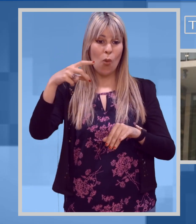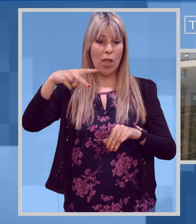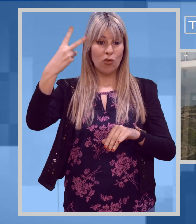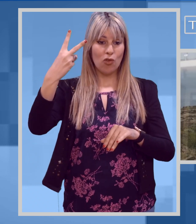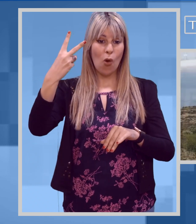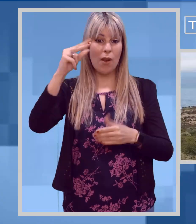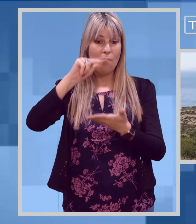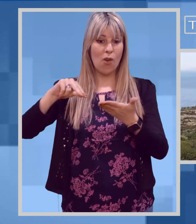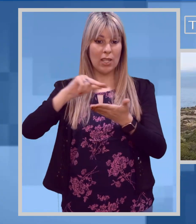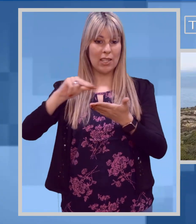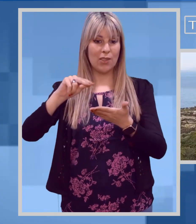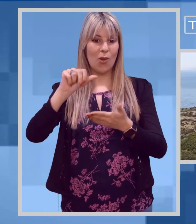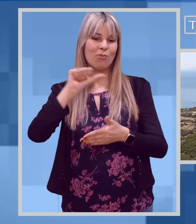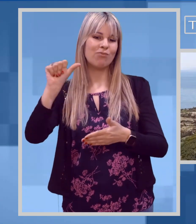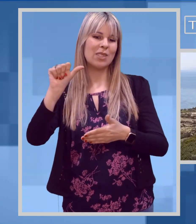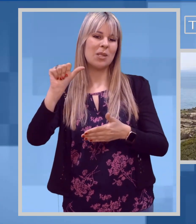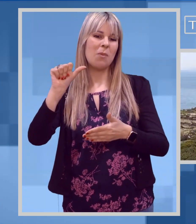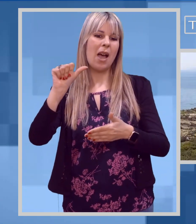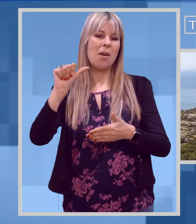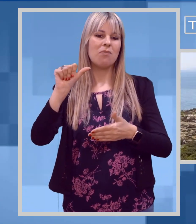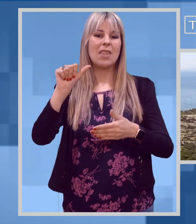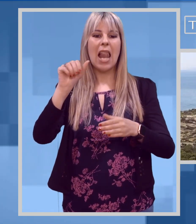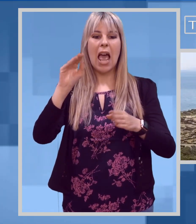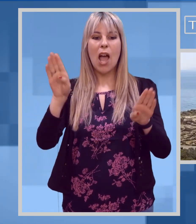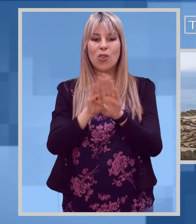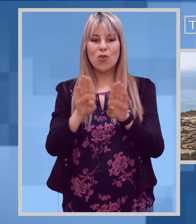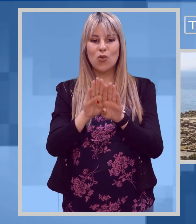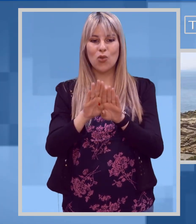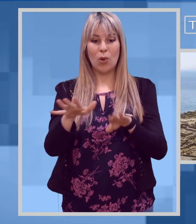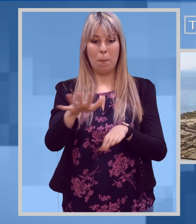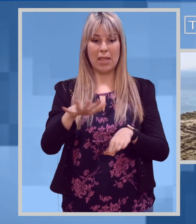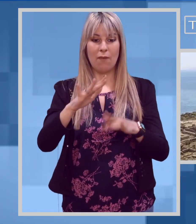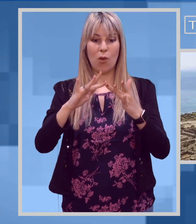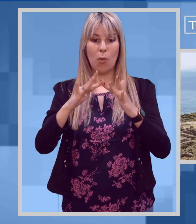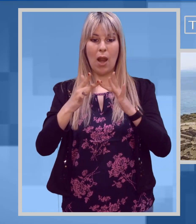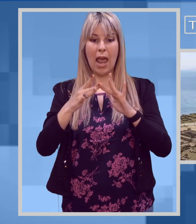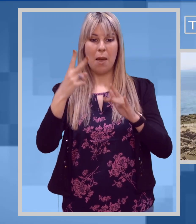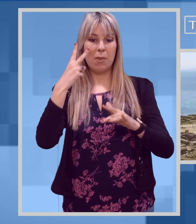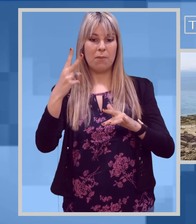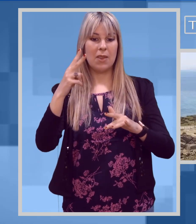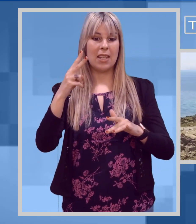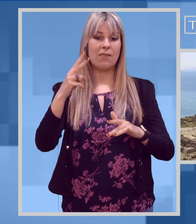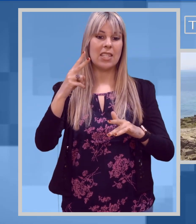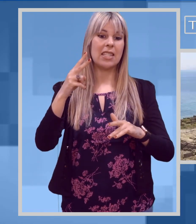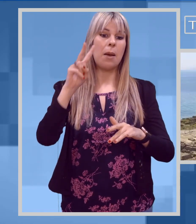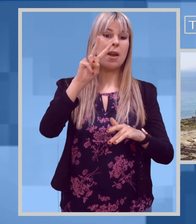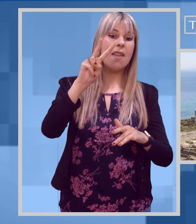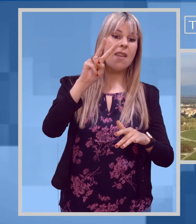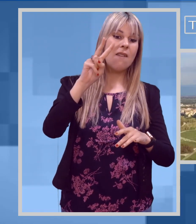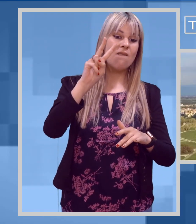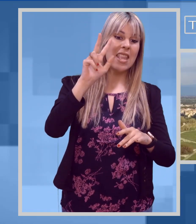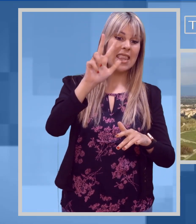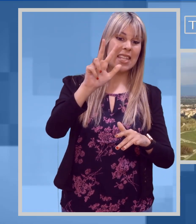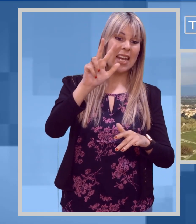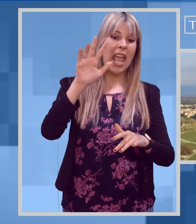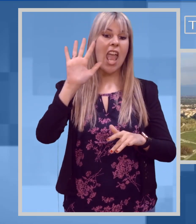online, prevista per le 23:59 di domenica 3 aprile. Aveva